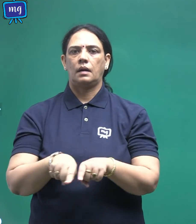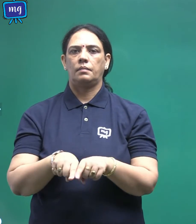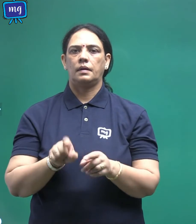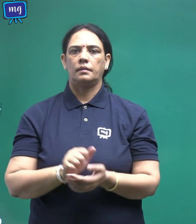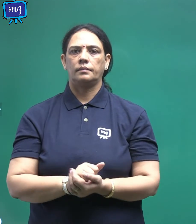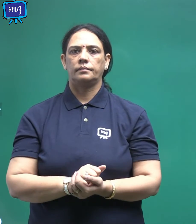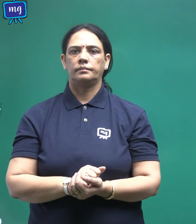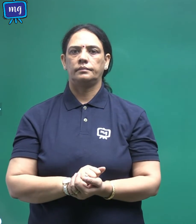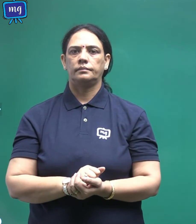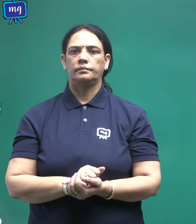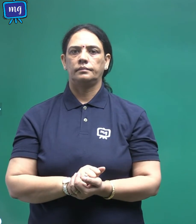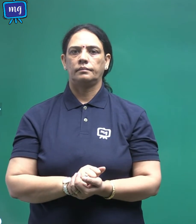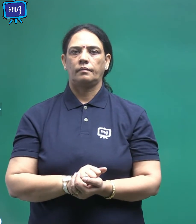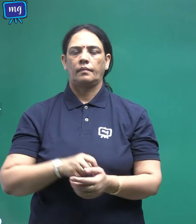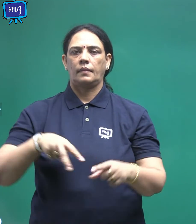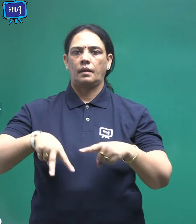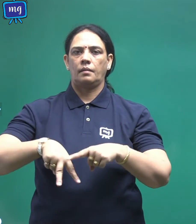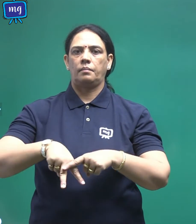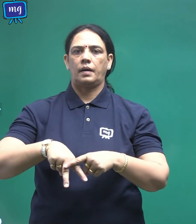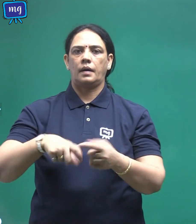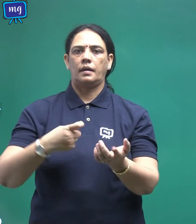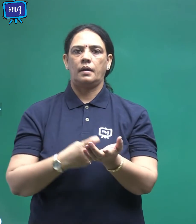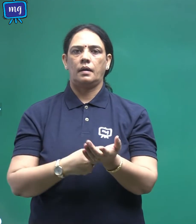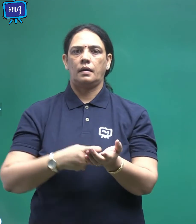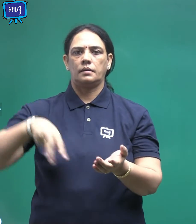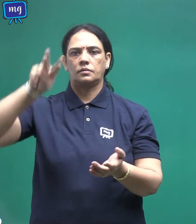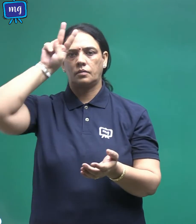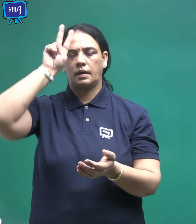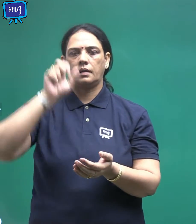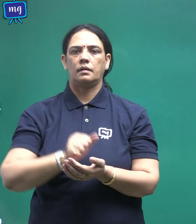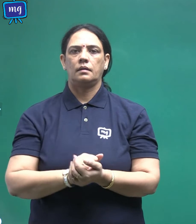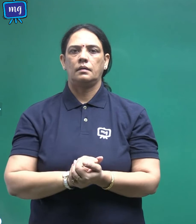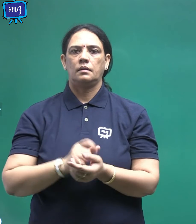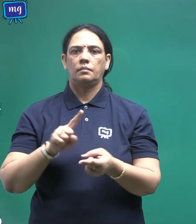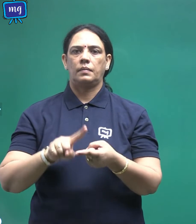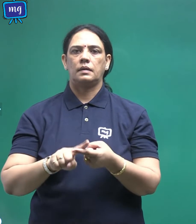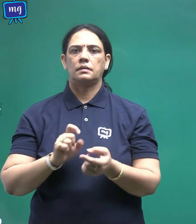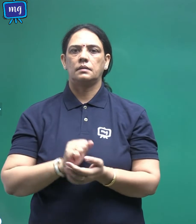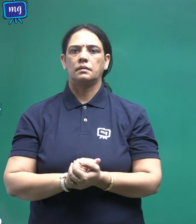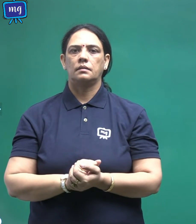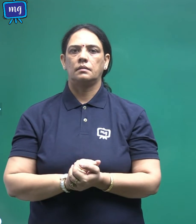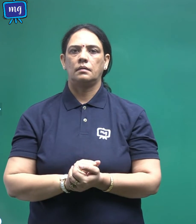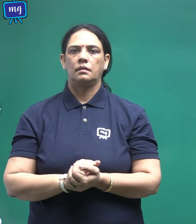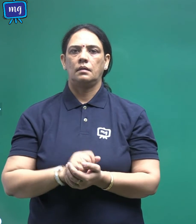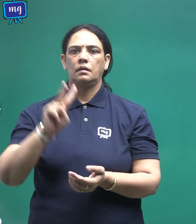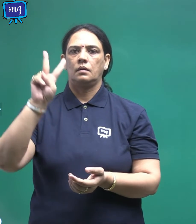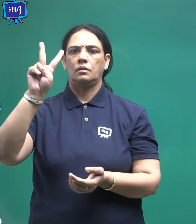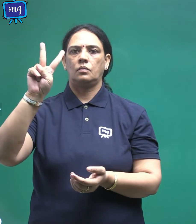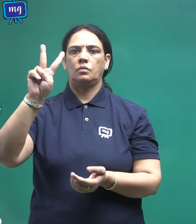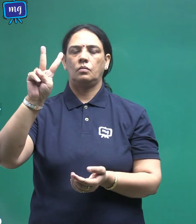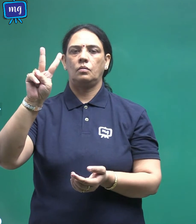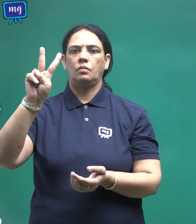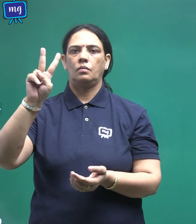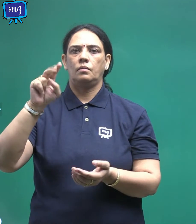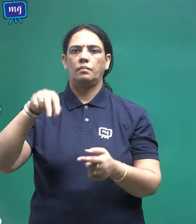बराबर पाई R स्क्वायर प्लस 2 पाई आर एच